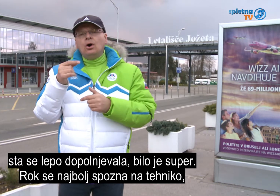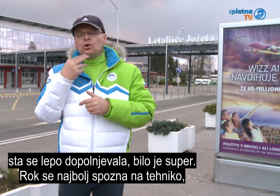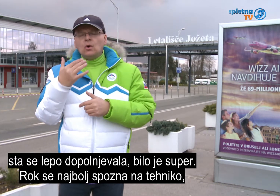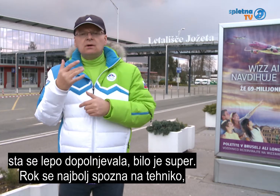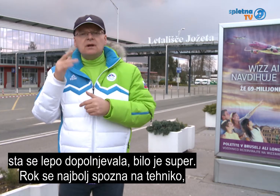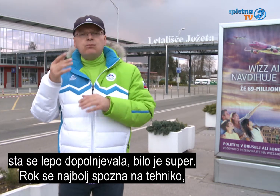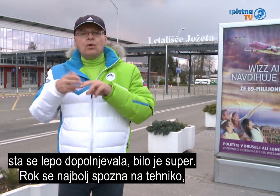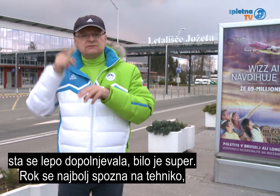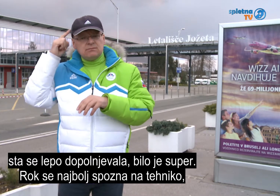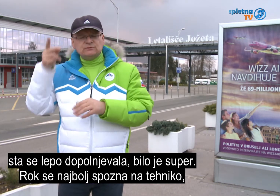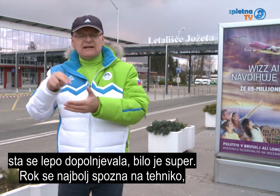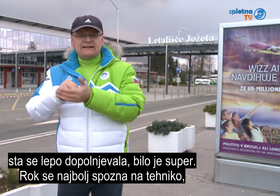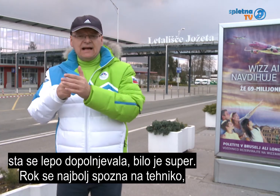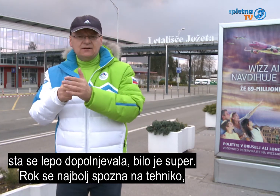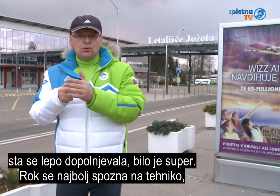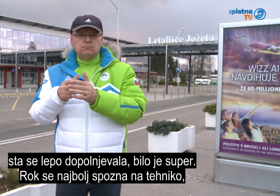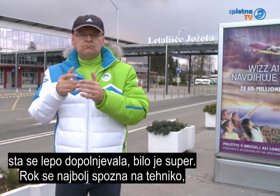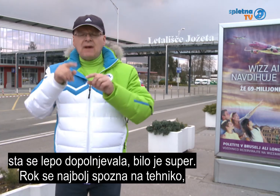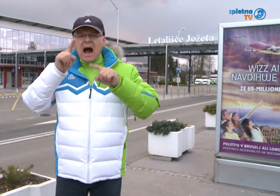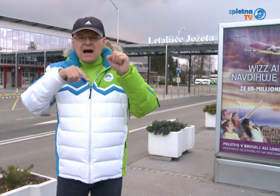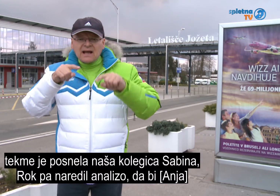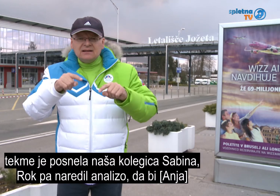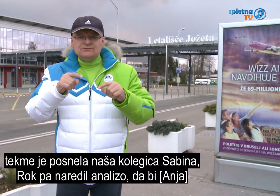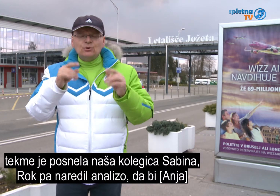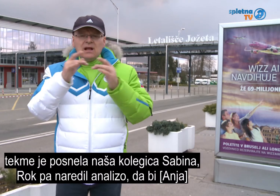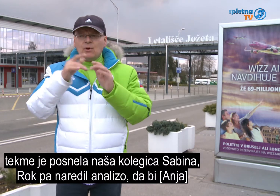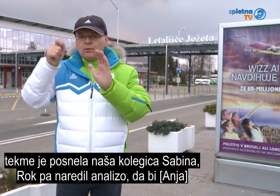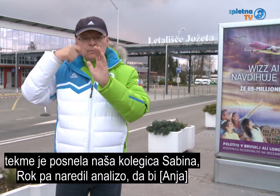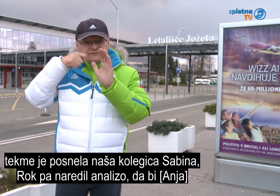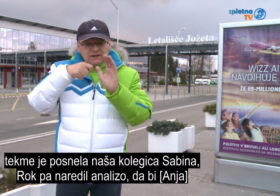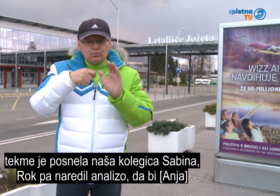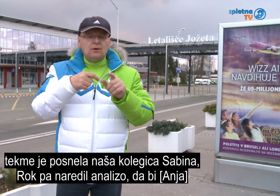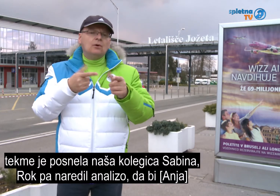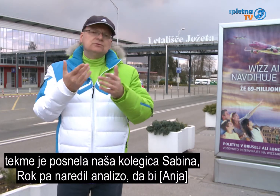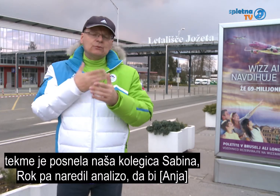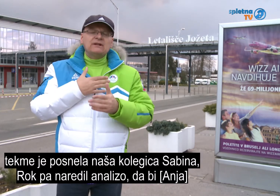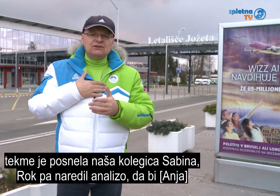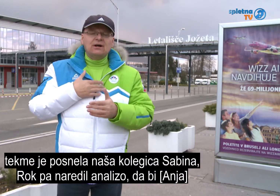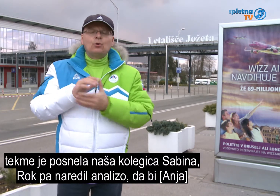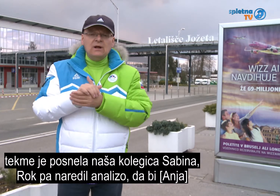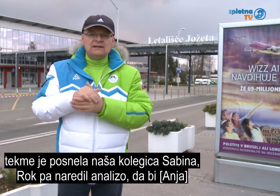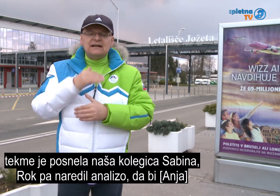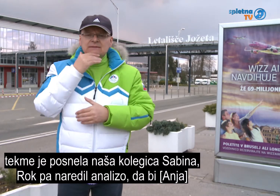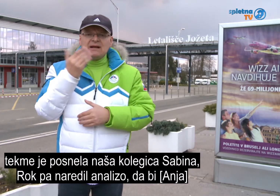Rok ja kuat kopassa tekniikka analyysi ne muuten ja osaa kuljettaa